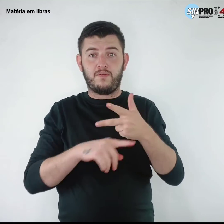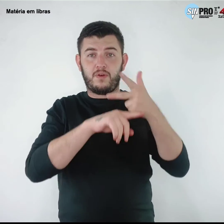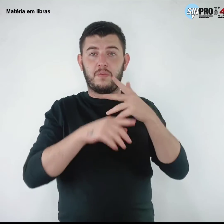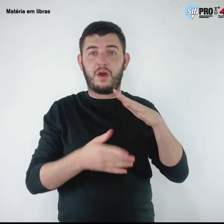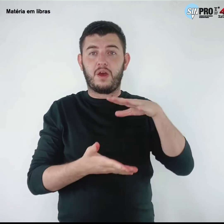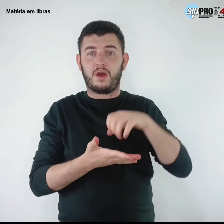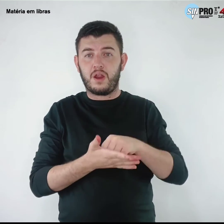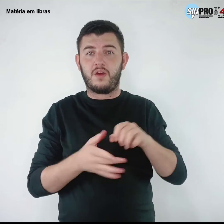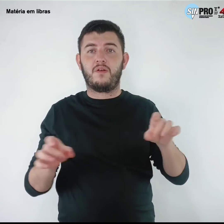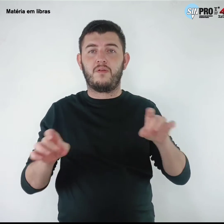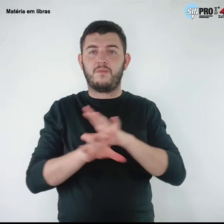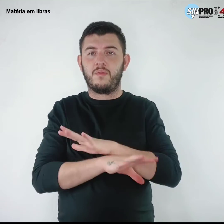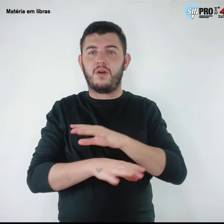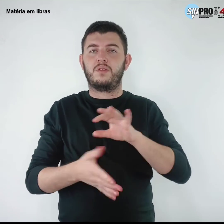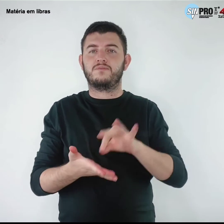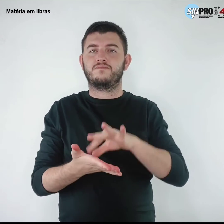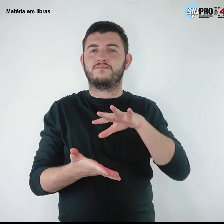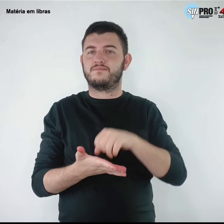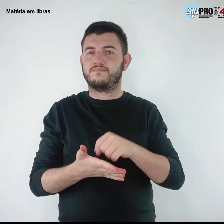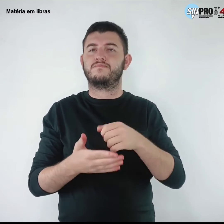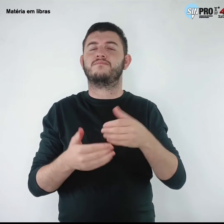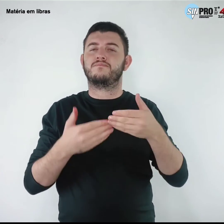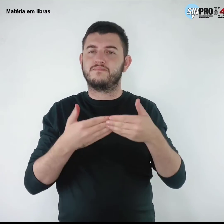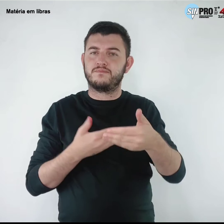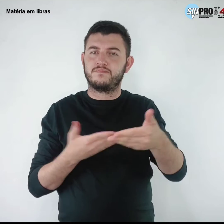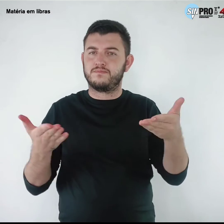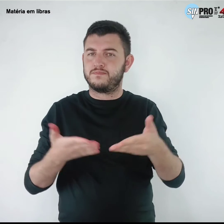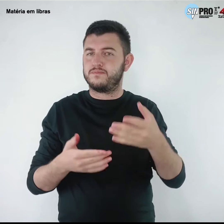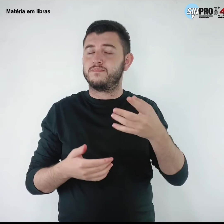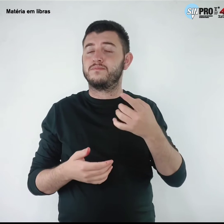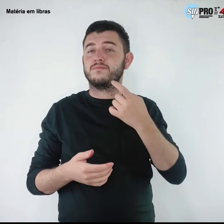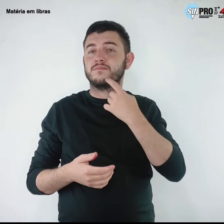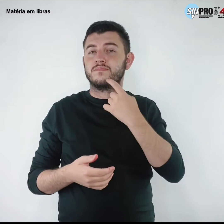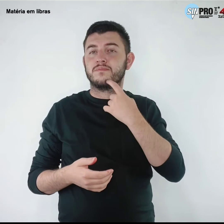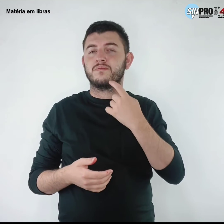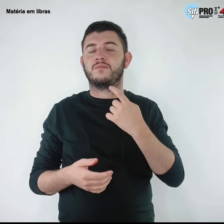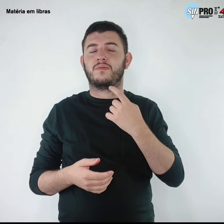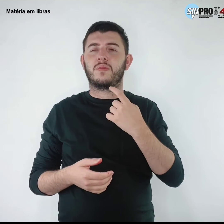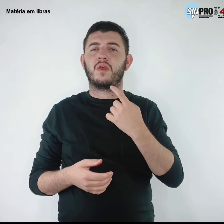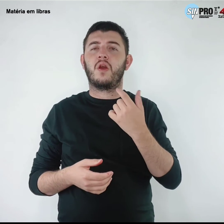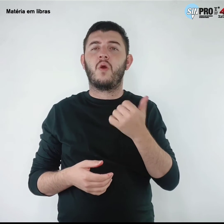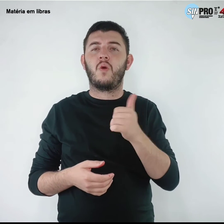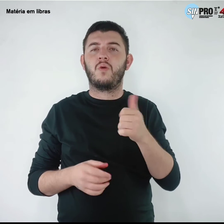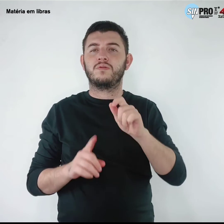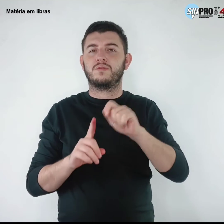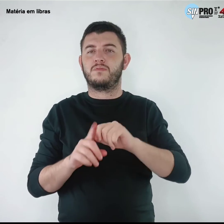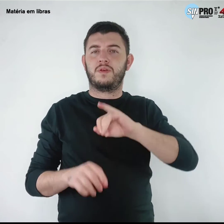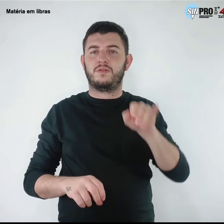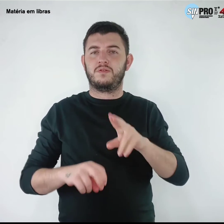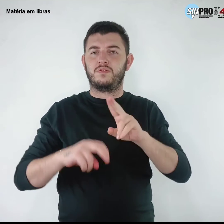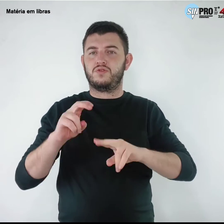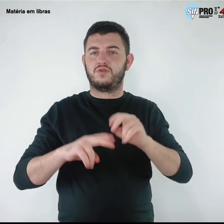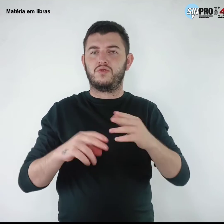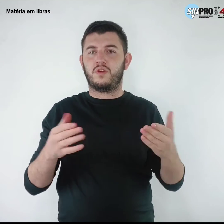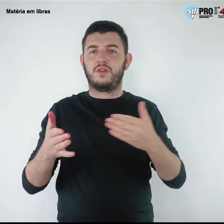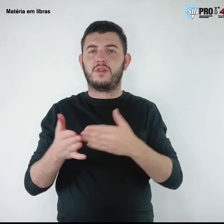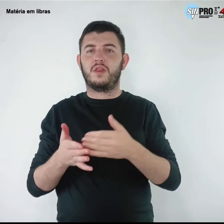As inscrições começam nesta sexta-feira, 11h06 e vão até dia 13 de